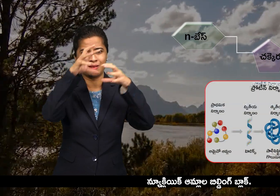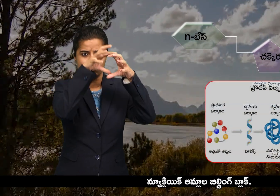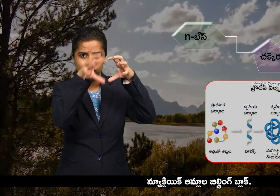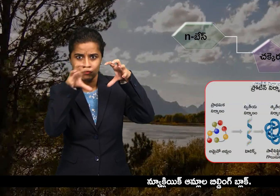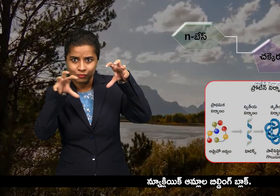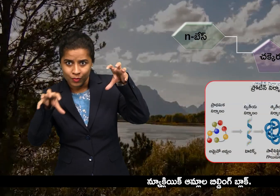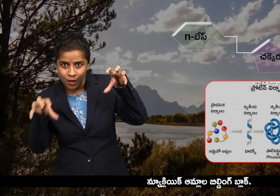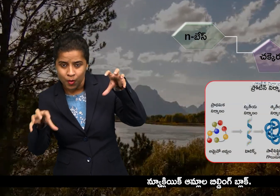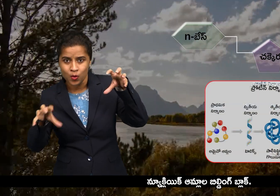బ్లాక్.